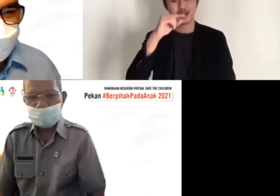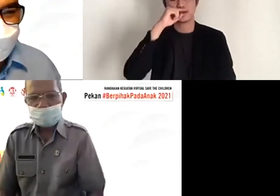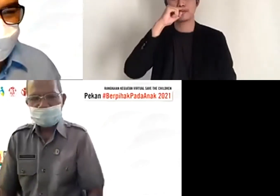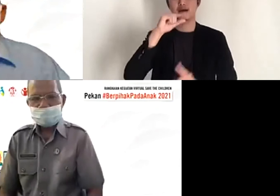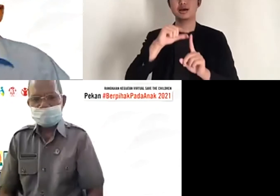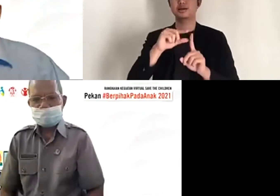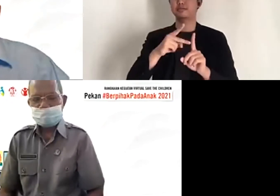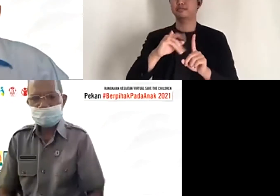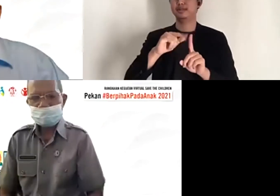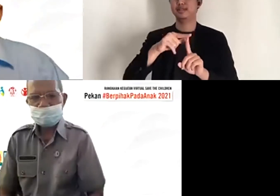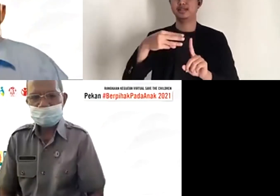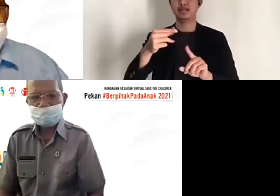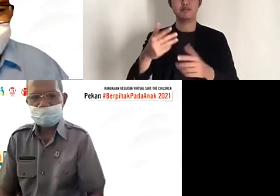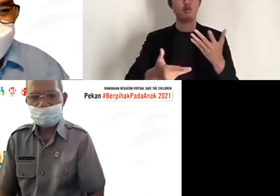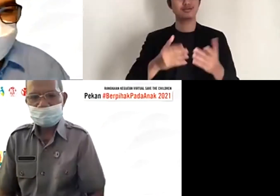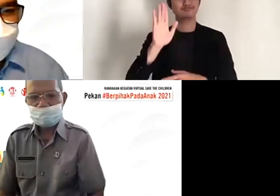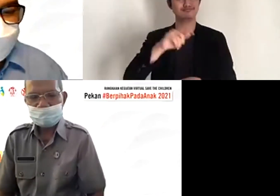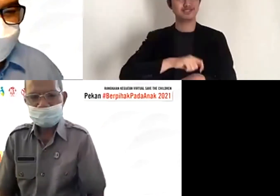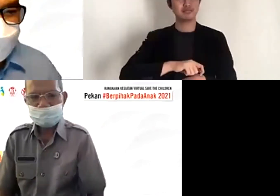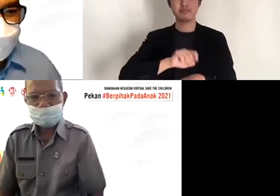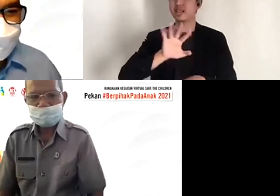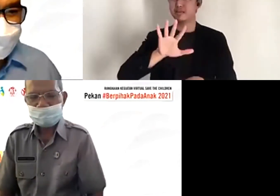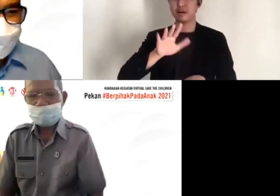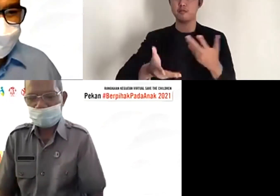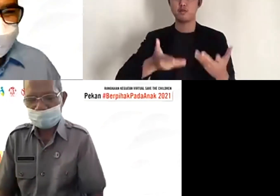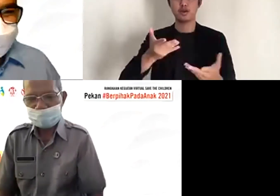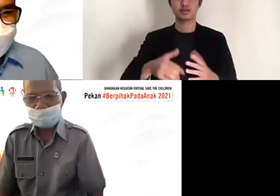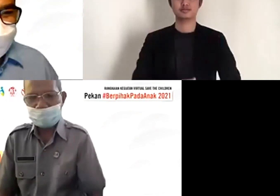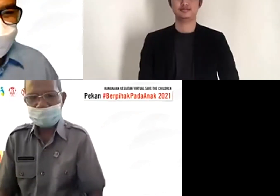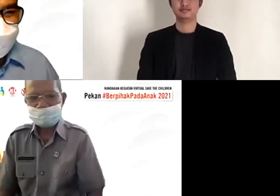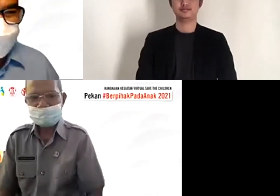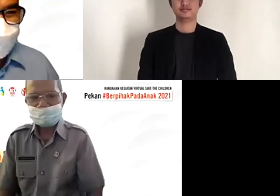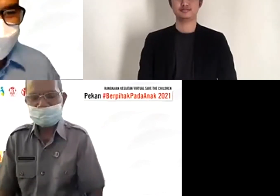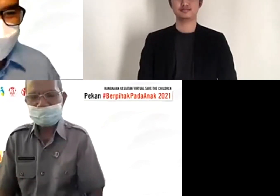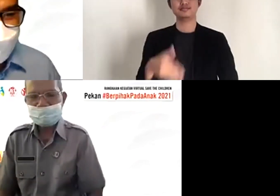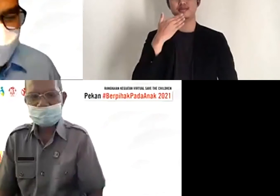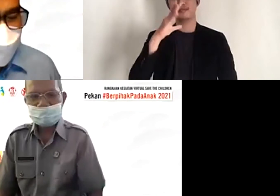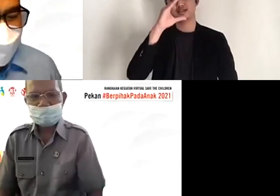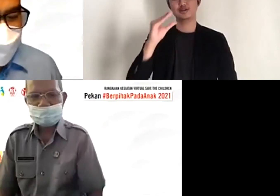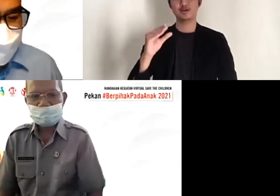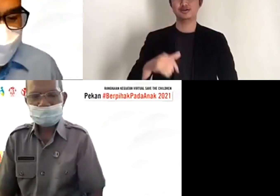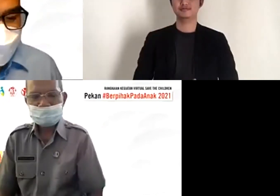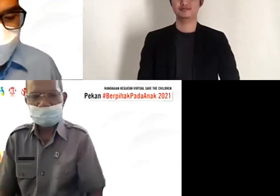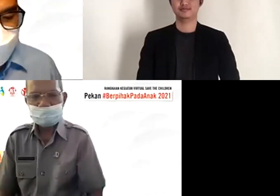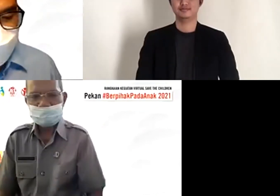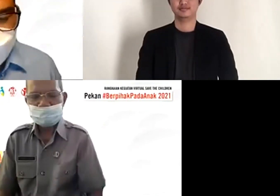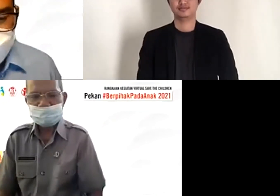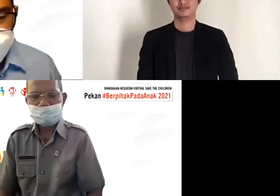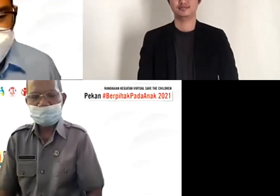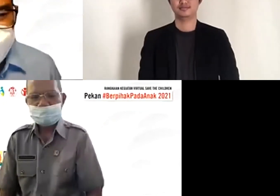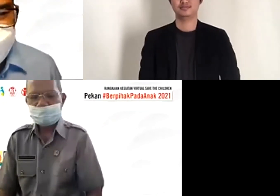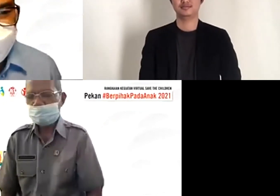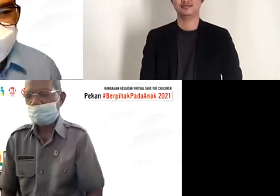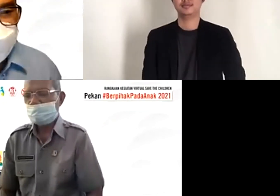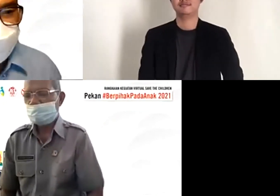sudah pukul 5 ya Pak ya? Selamat sore Pak. Baik, Pak Peter mungkin